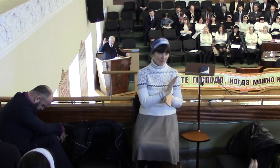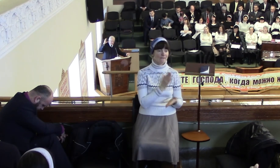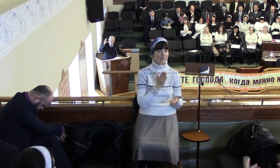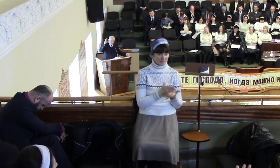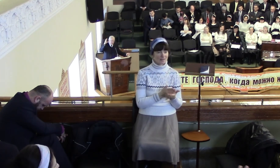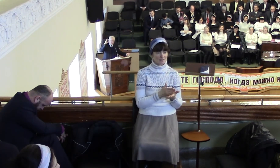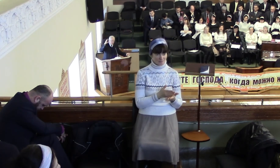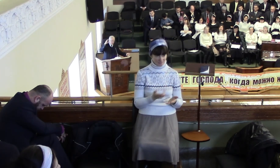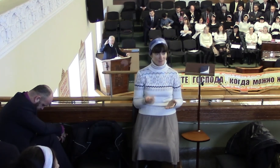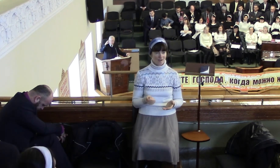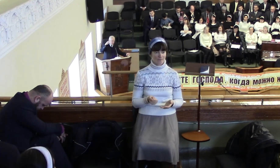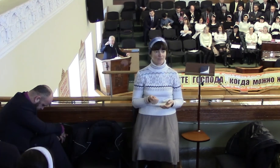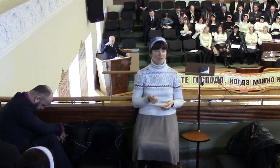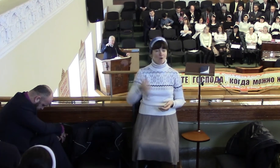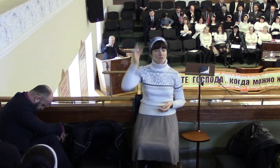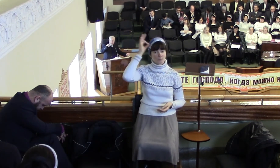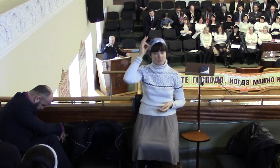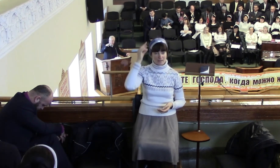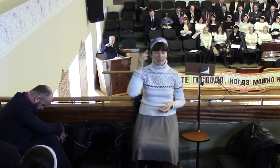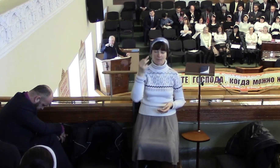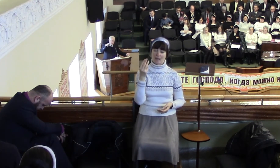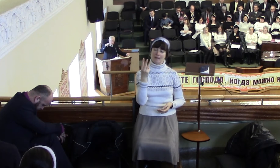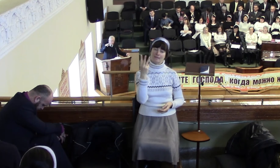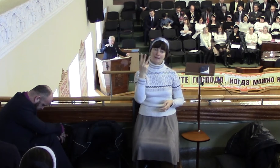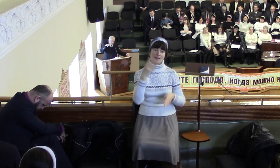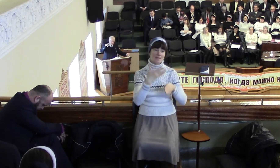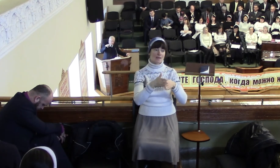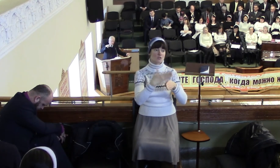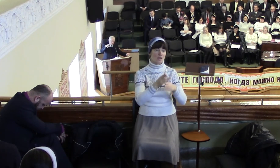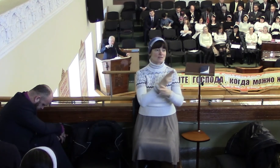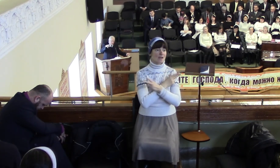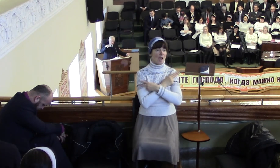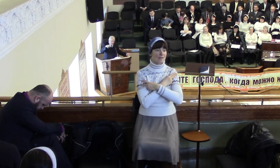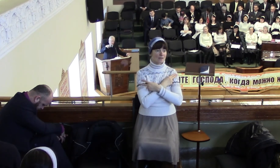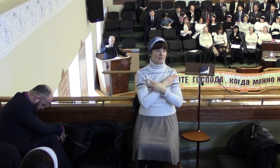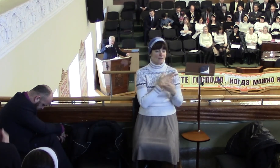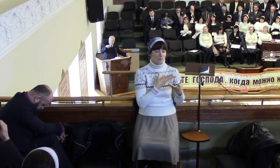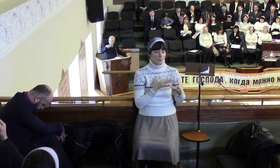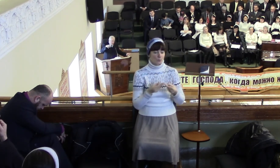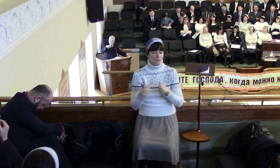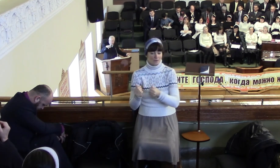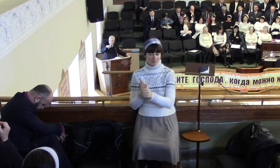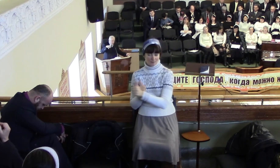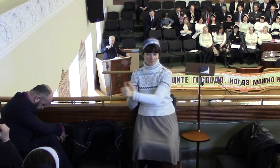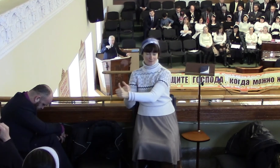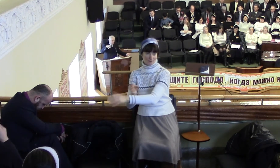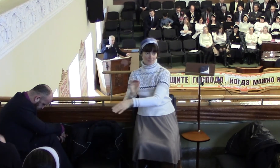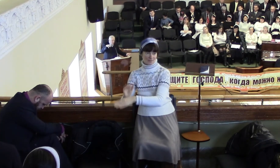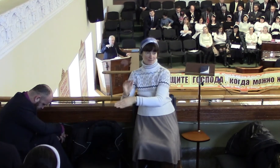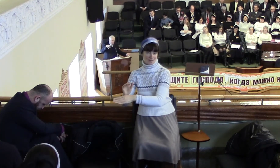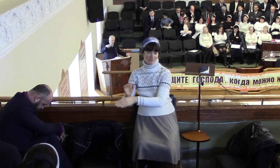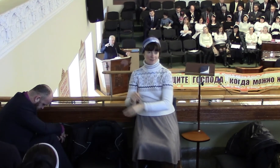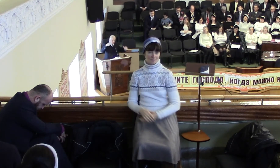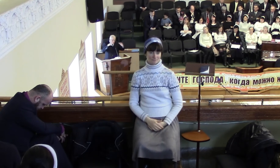есть. Третья часть ангелов была увлечена за отступившим ангелом, за тем,